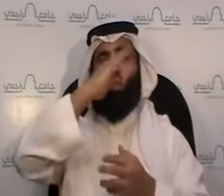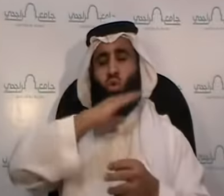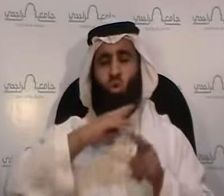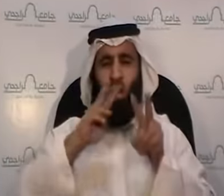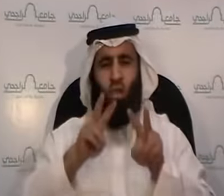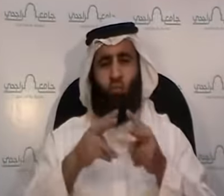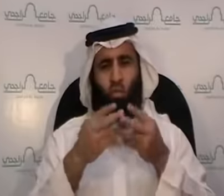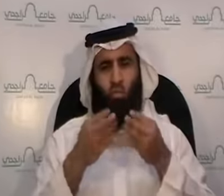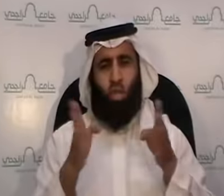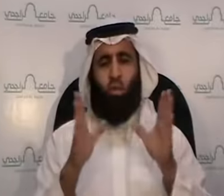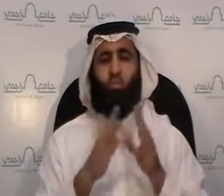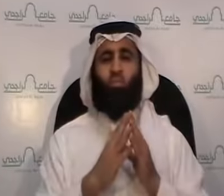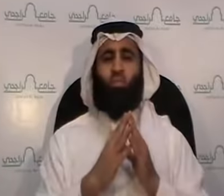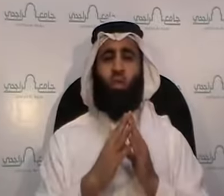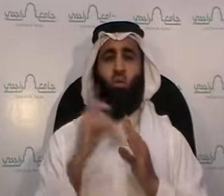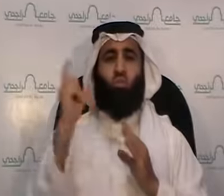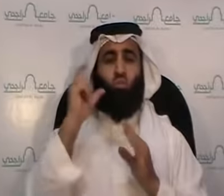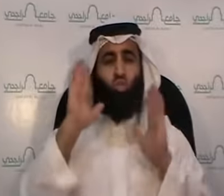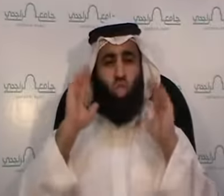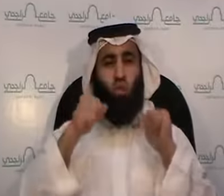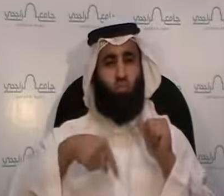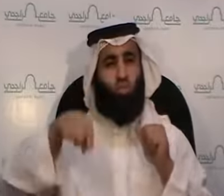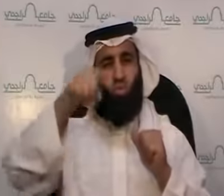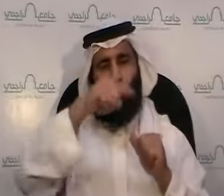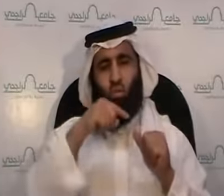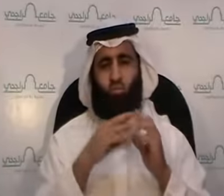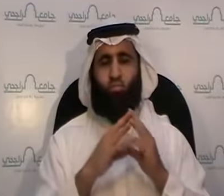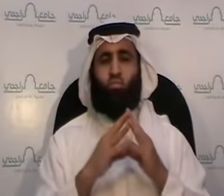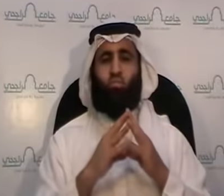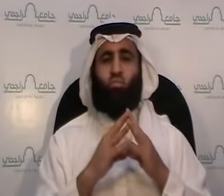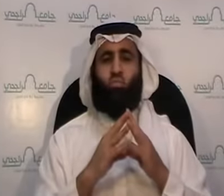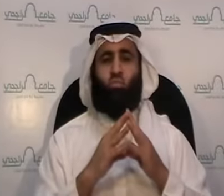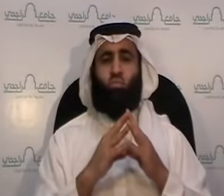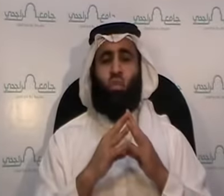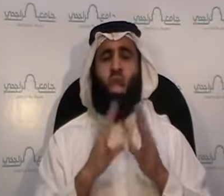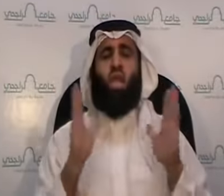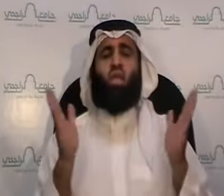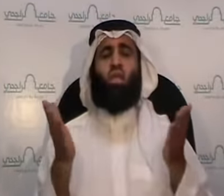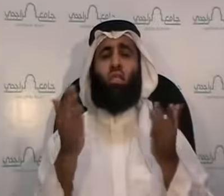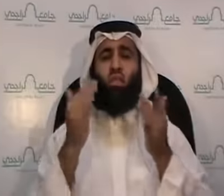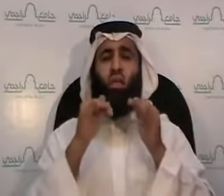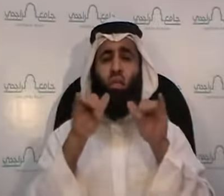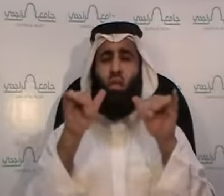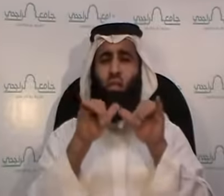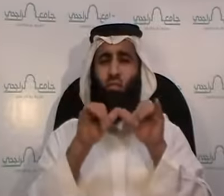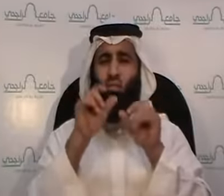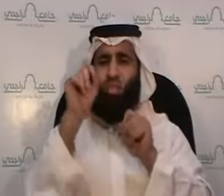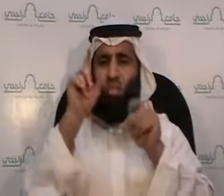بعد، أيها المسلمون، ليس كل ما يرد في الشبكة العنكبوتية